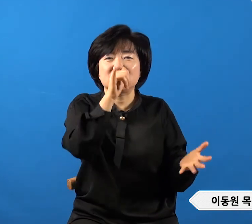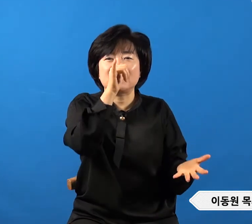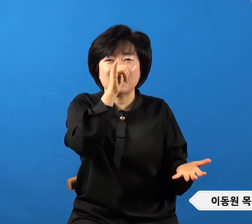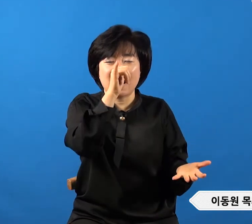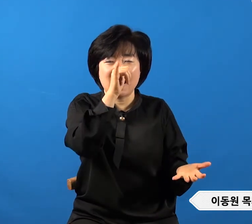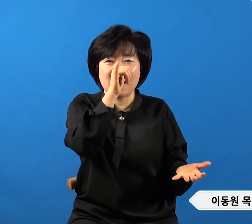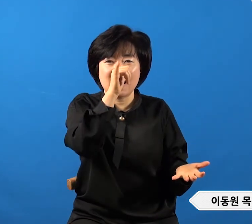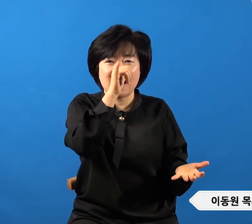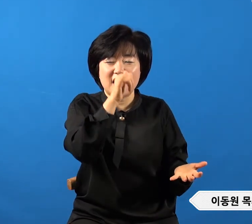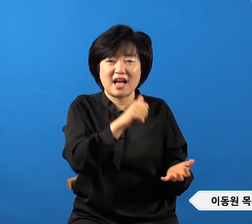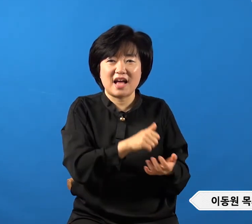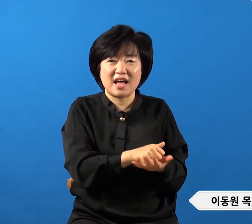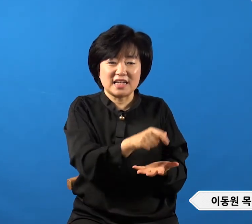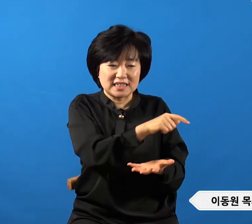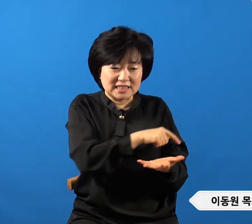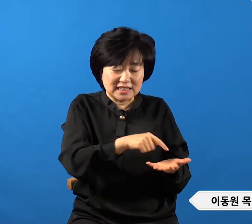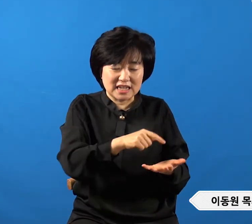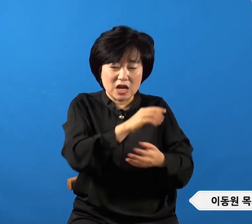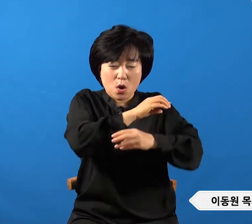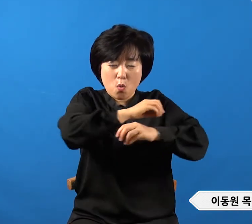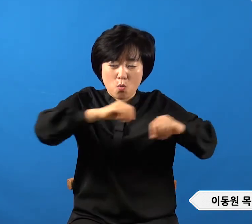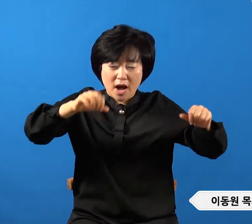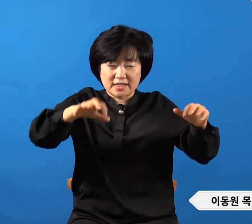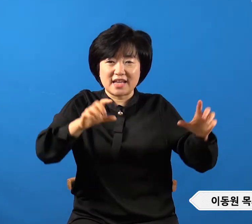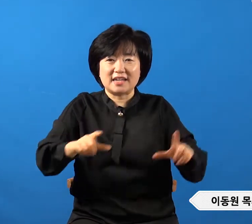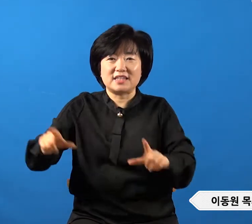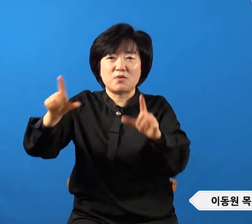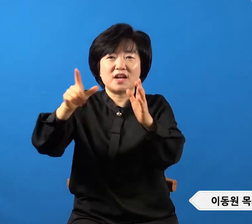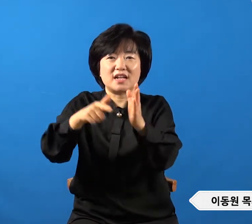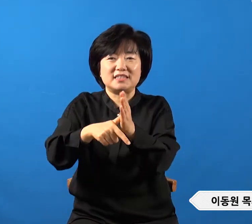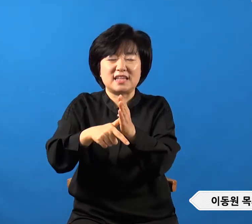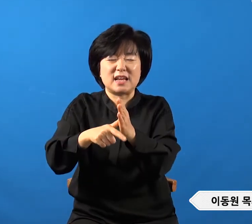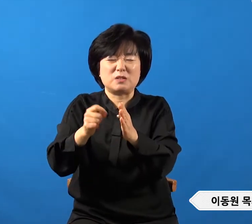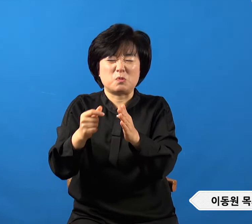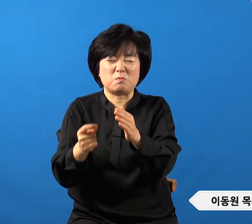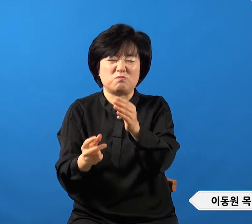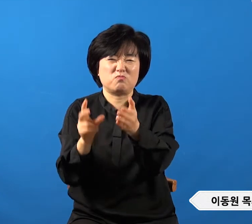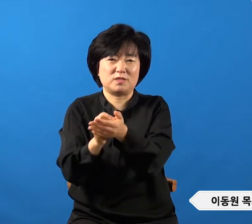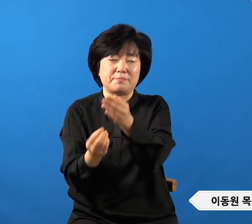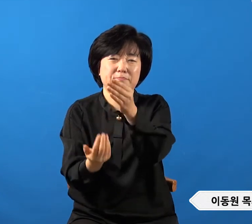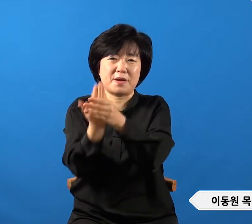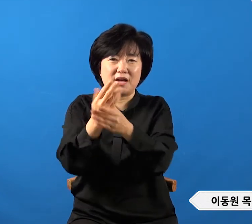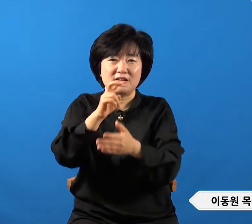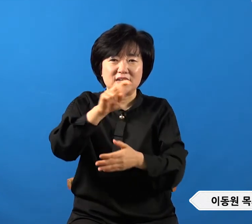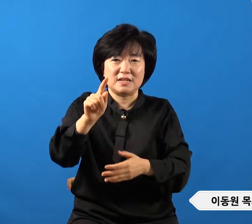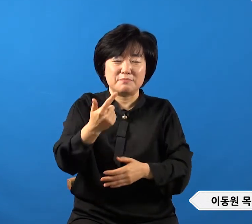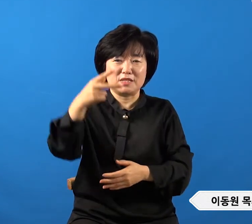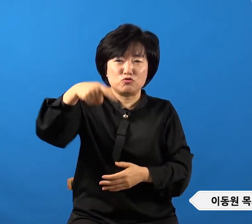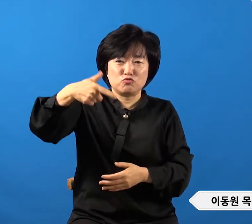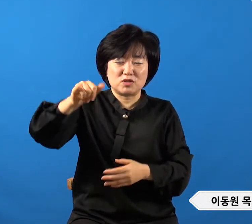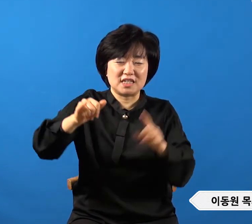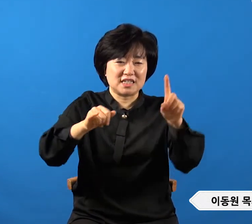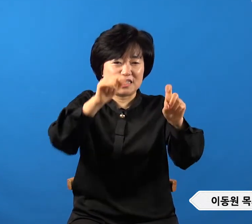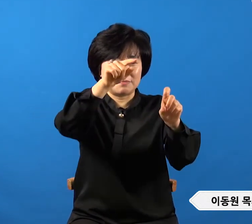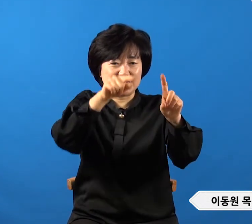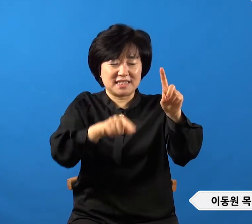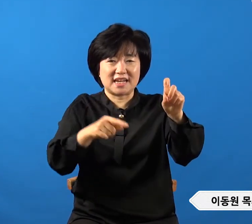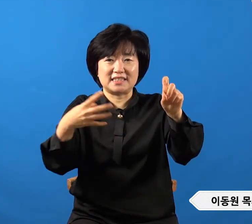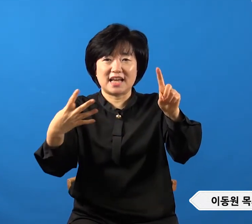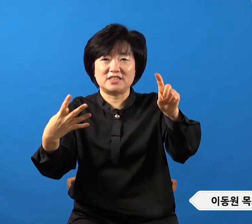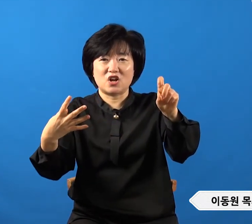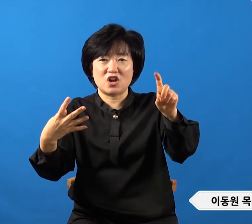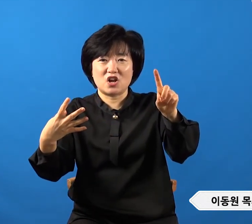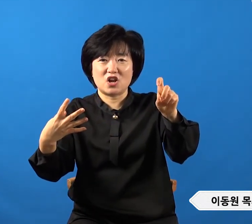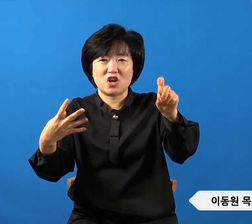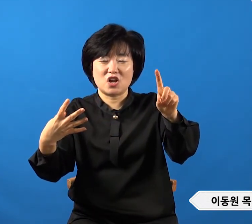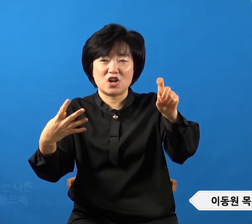있었다 그렇게 말합니다. 그들이 광야 생활에서 이제 사고를 쳐요. 자, 민수기 11장 4절을